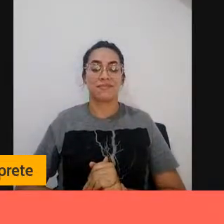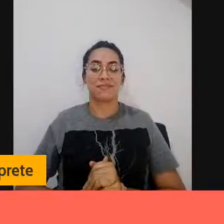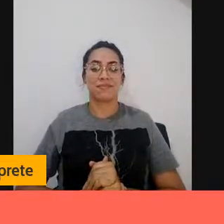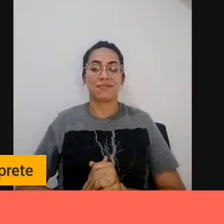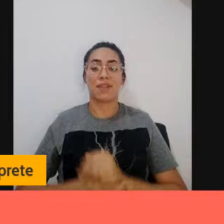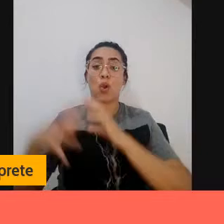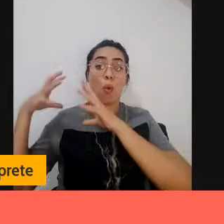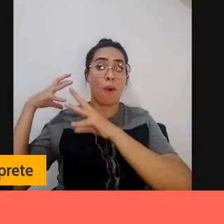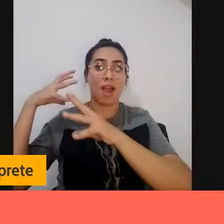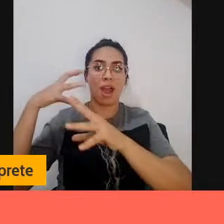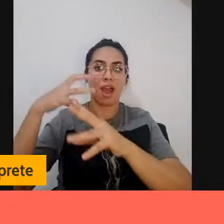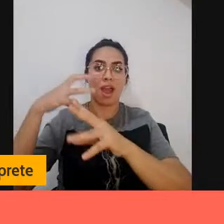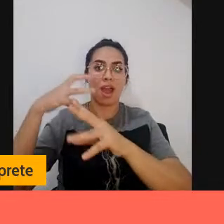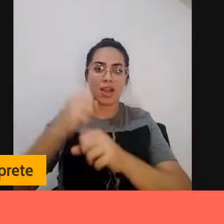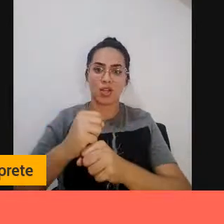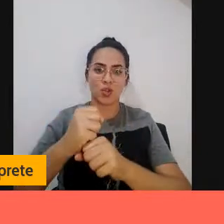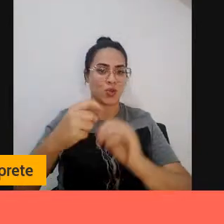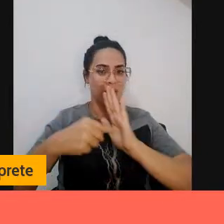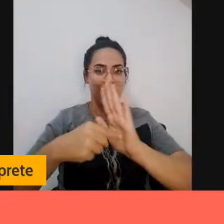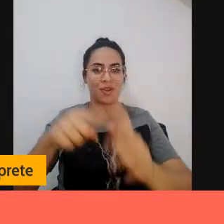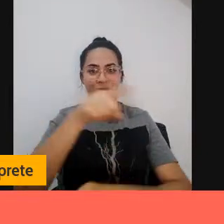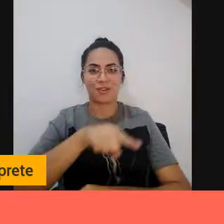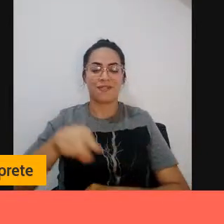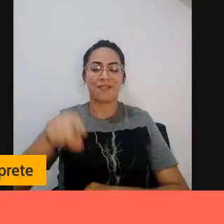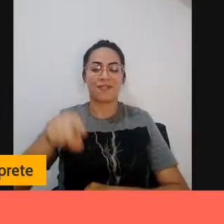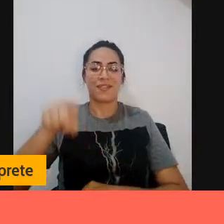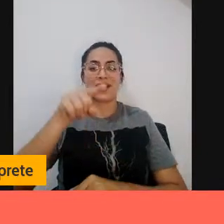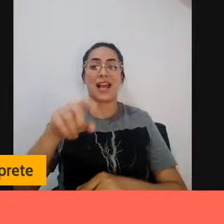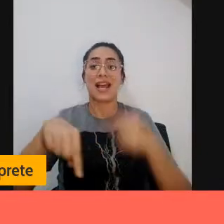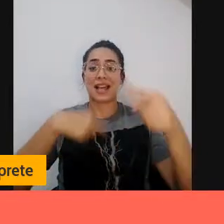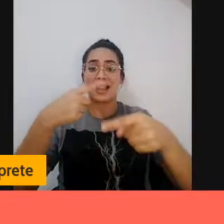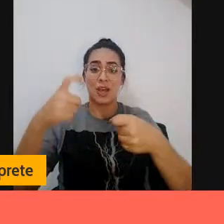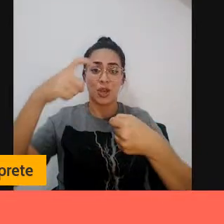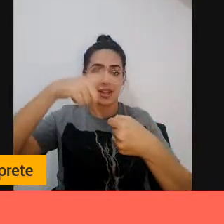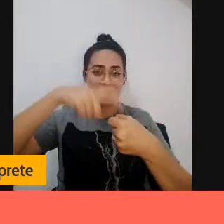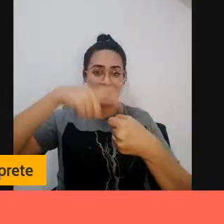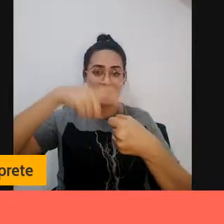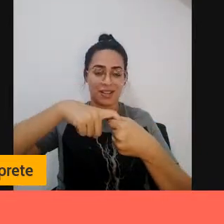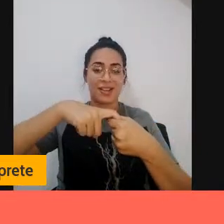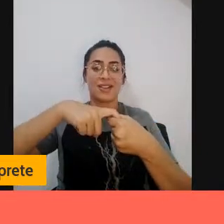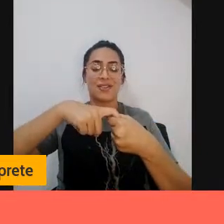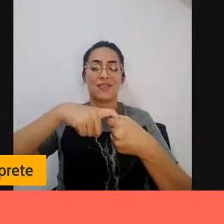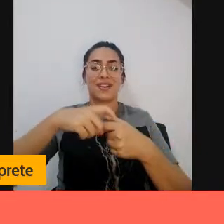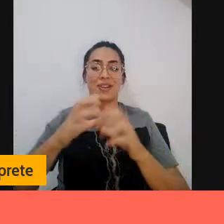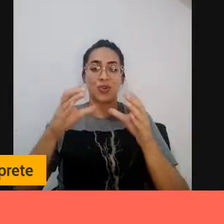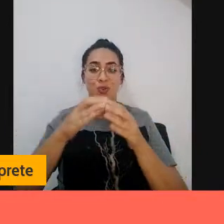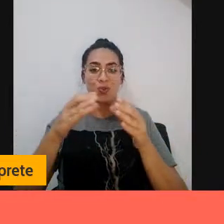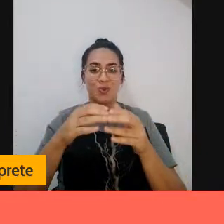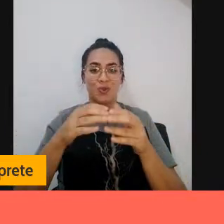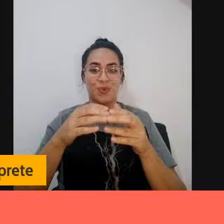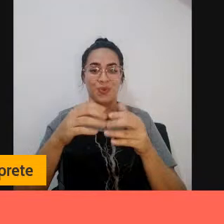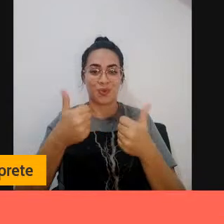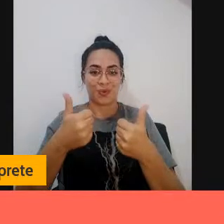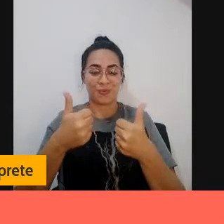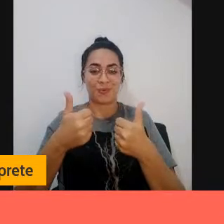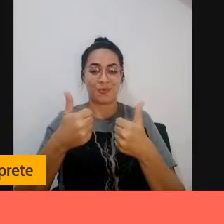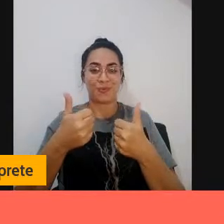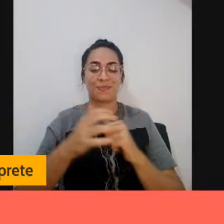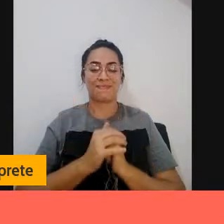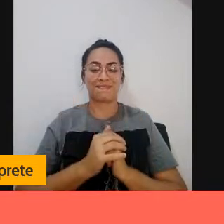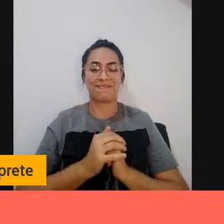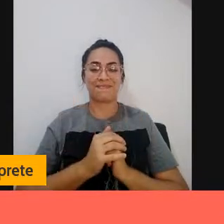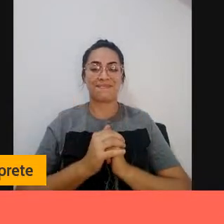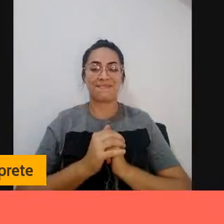resumão, e a gente volta já com a tropa inteira, vamos lá. Mas é a tropa do bem essa,